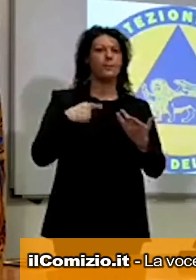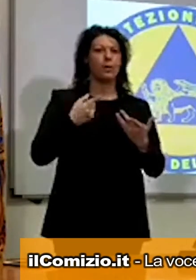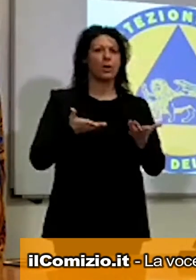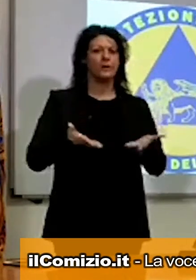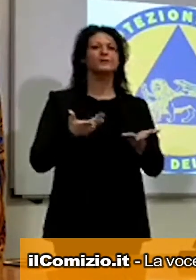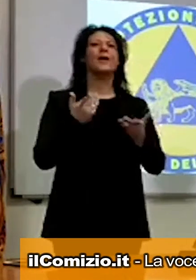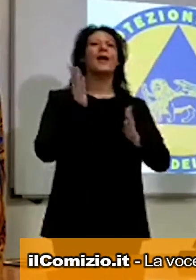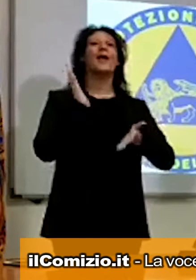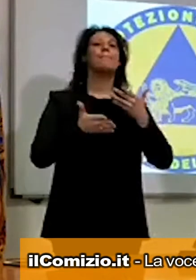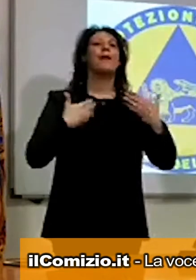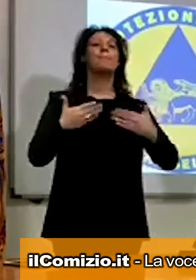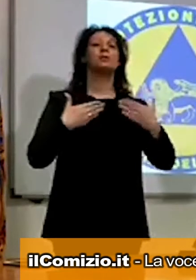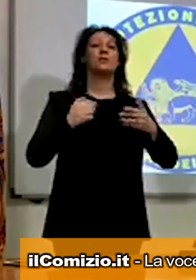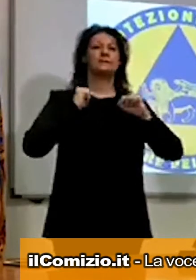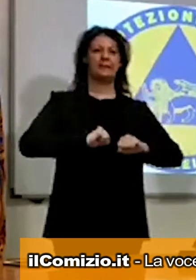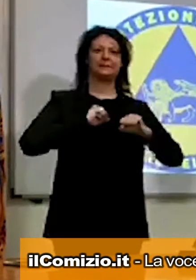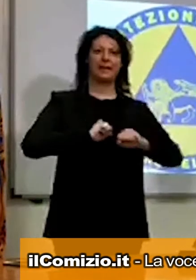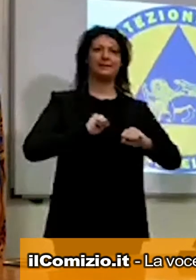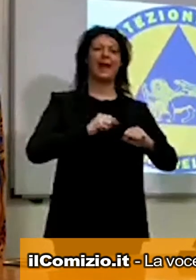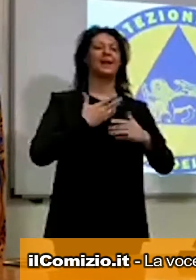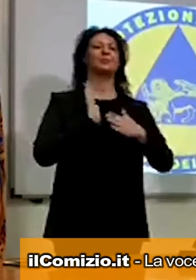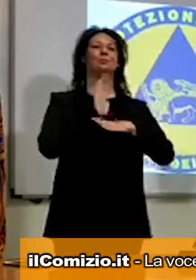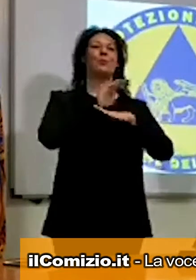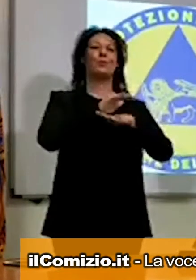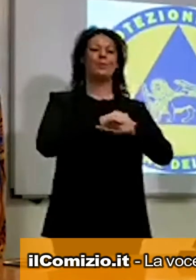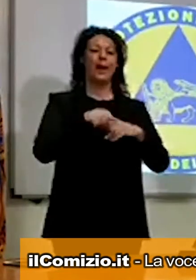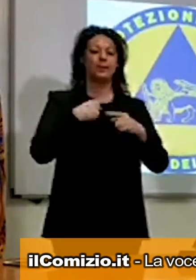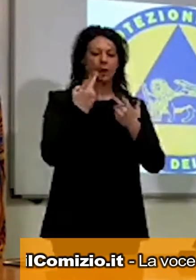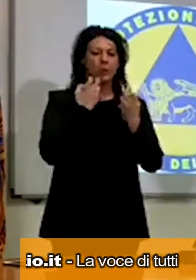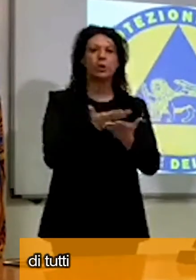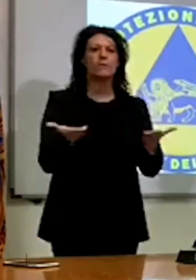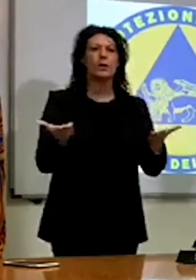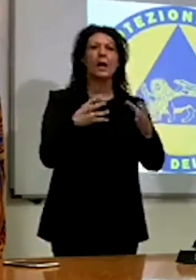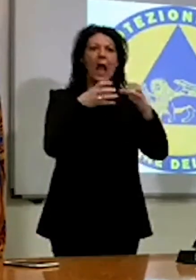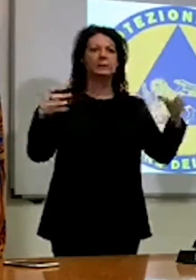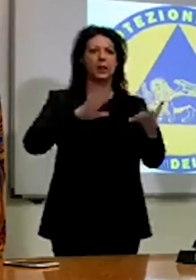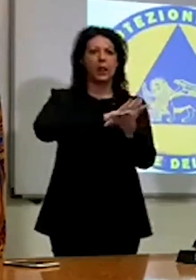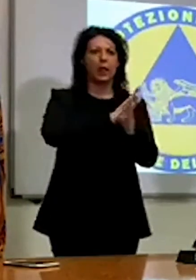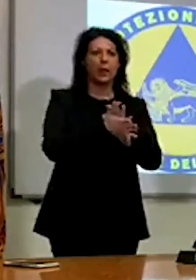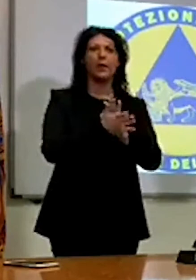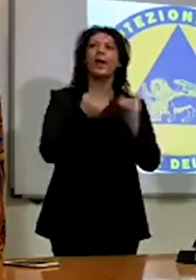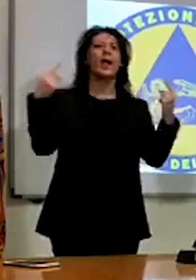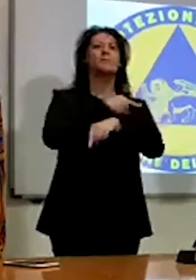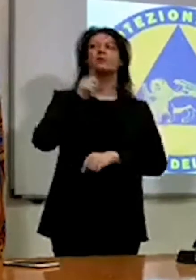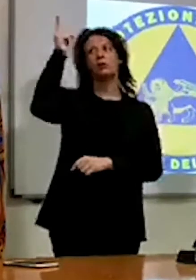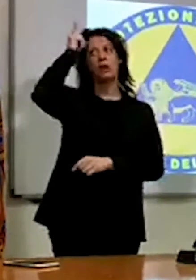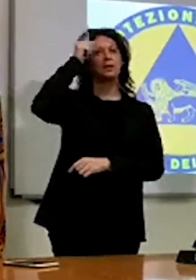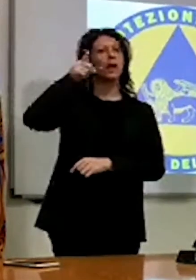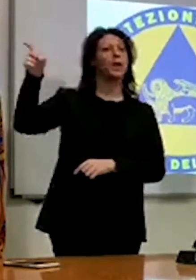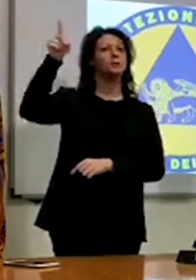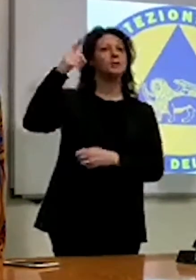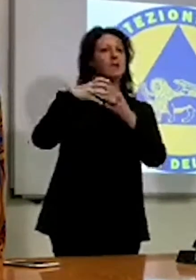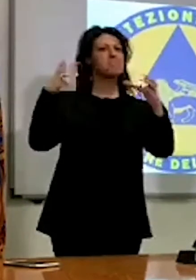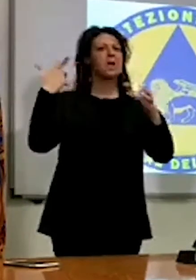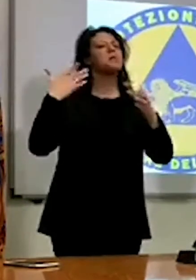le nostre aziende di vocata distrutte e l'ora pro ma sul mercato e quelle tedesche sono tenute in vita alla